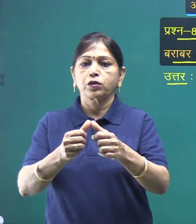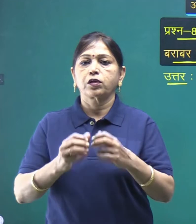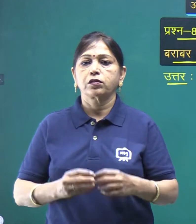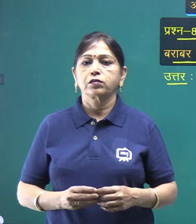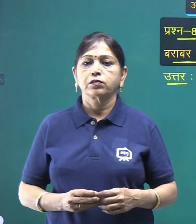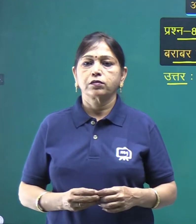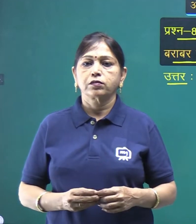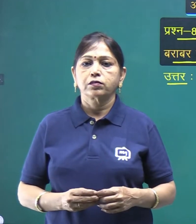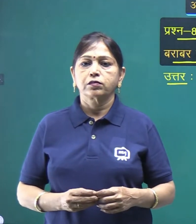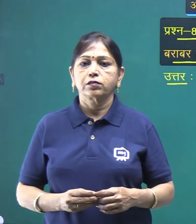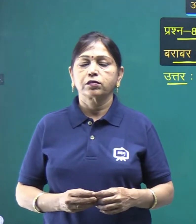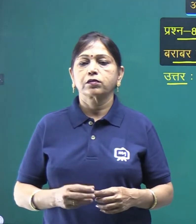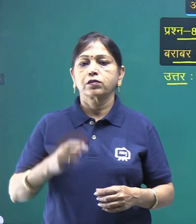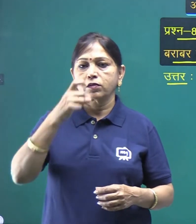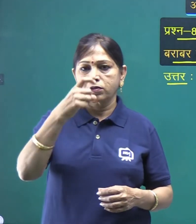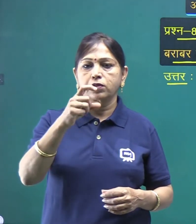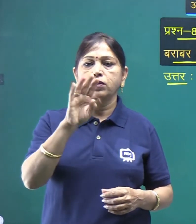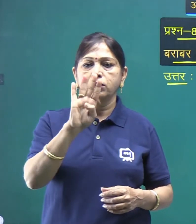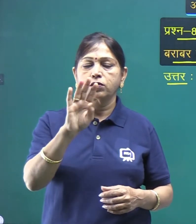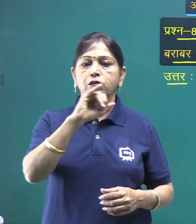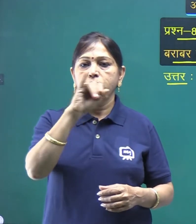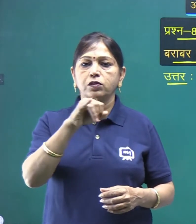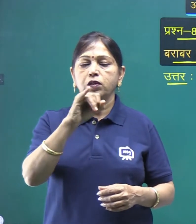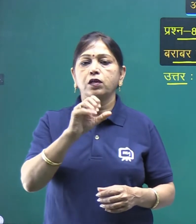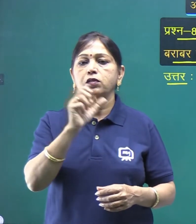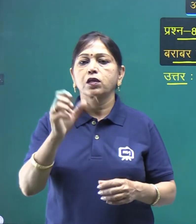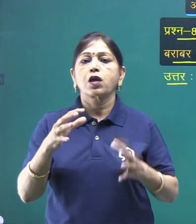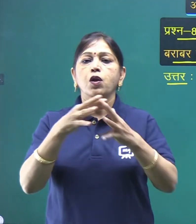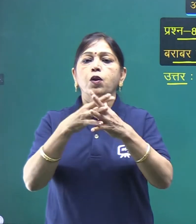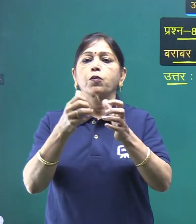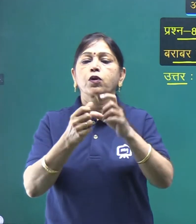उत्तर 746 वाट।